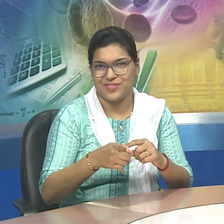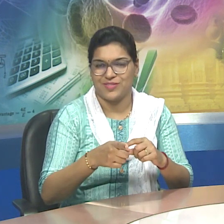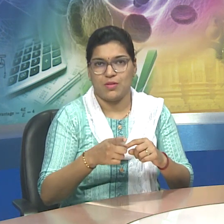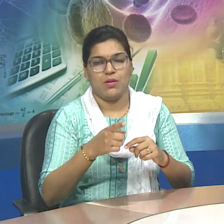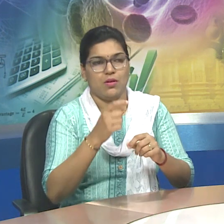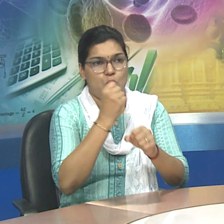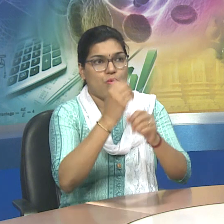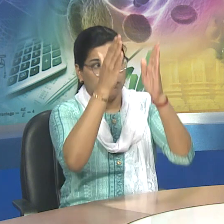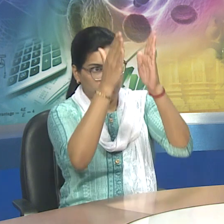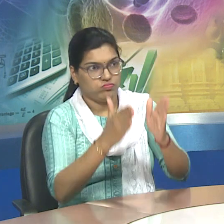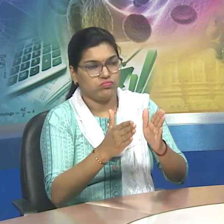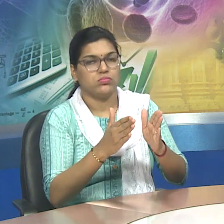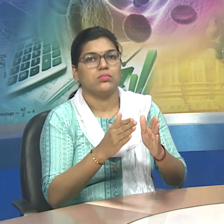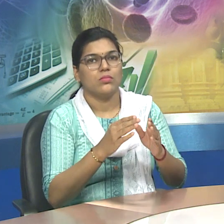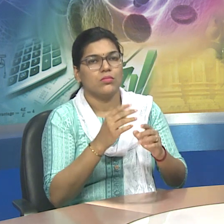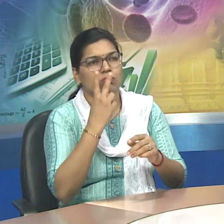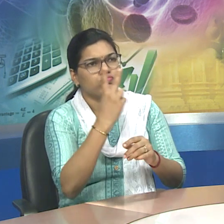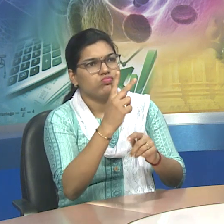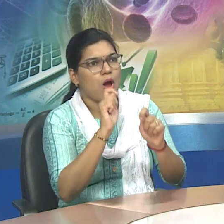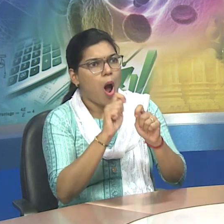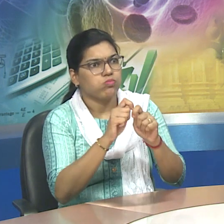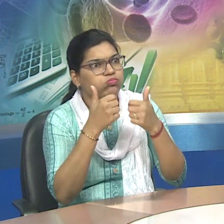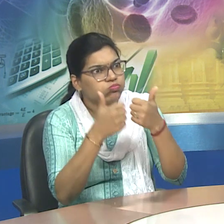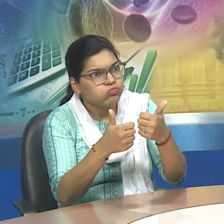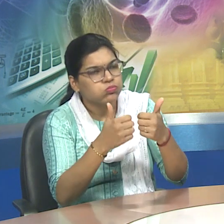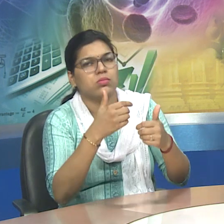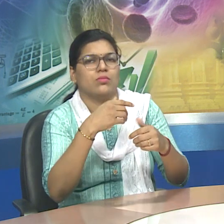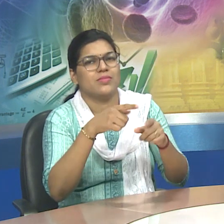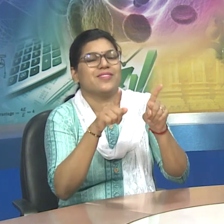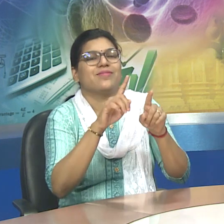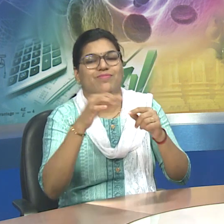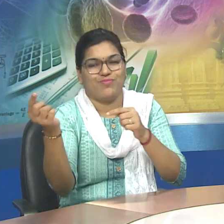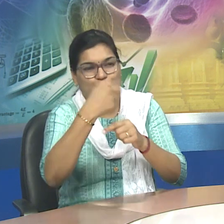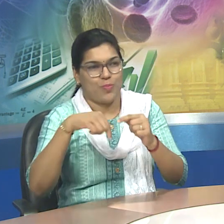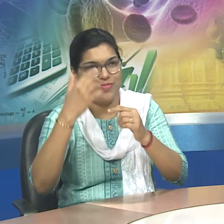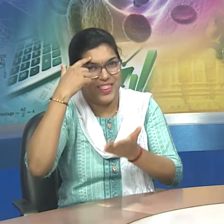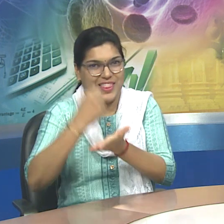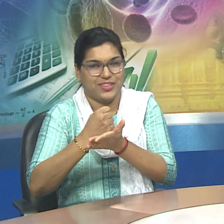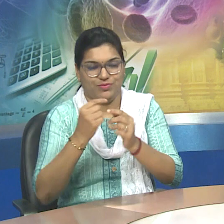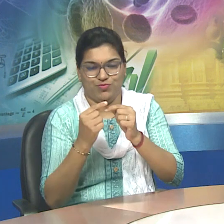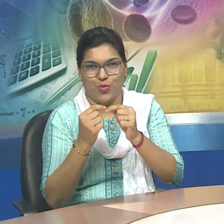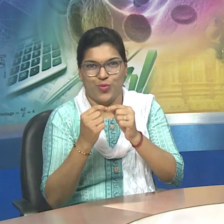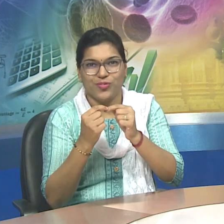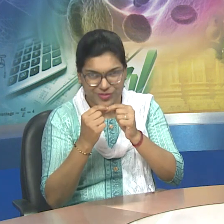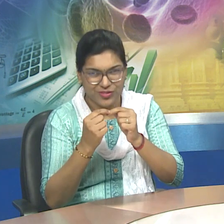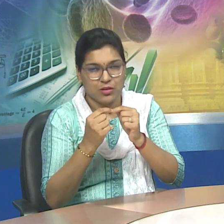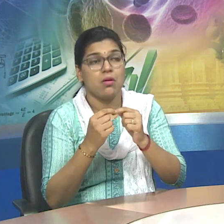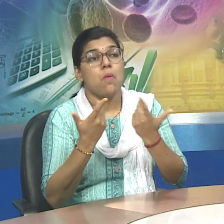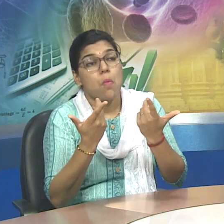सभी जानते हैं हर 5 वर्ष में सरकार बदल जाती है, इसलिए हम सरकार को परमानेंट नहीं कहेंगे। हम सभी